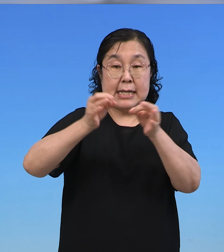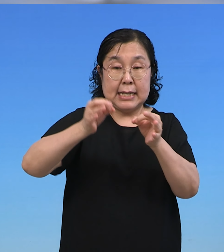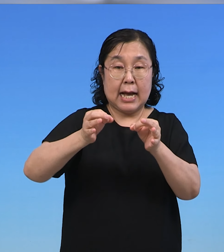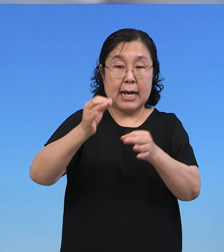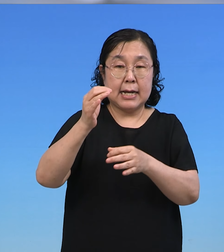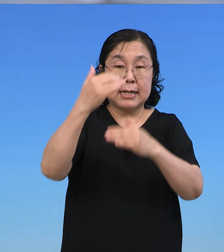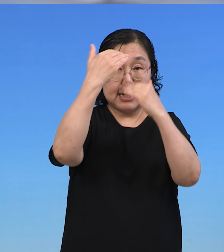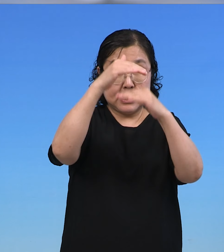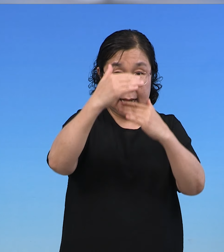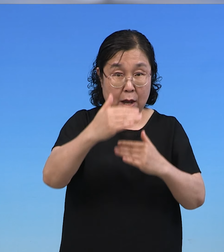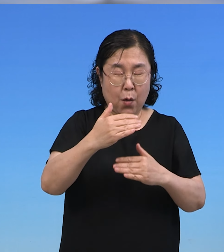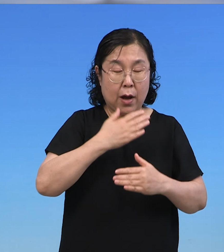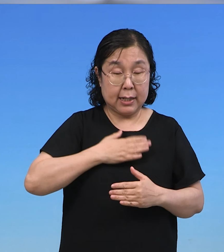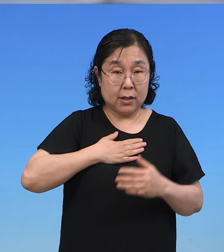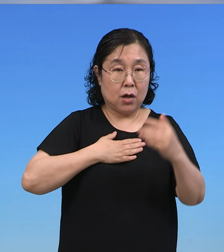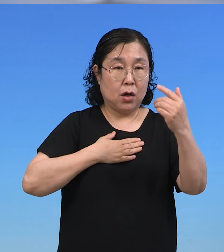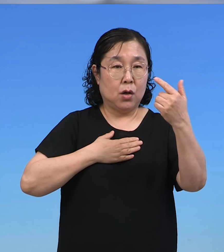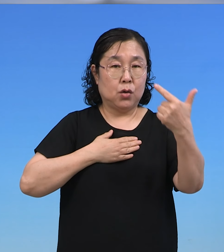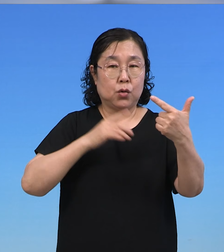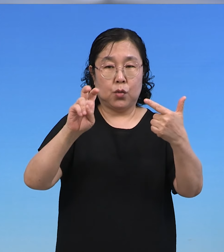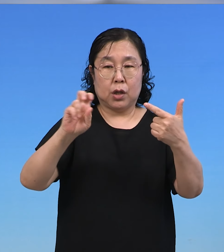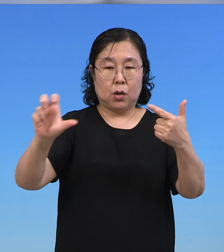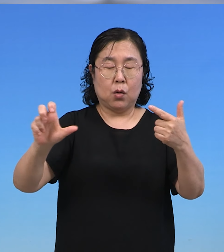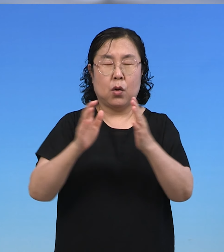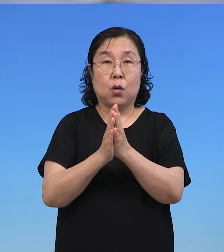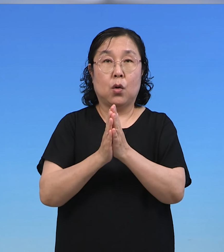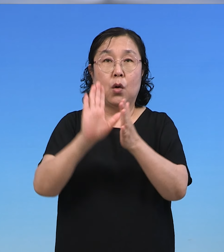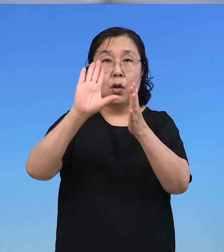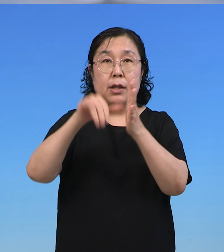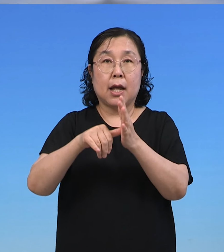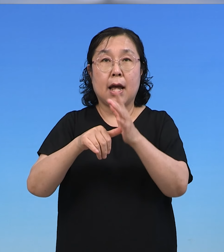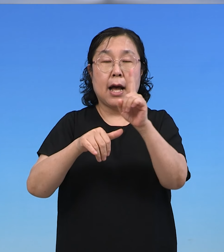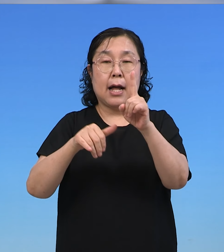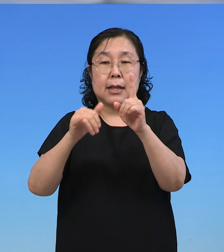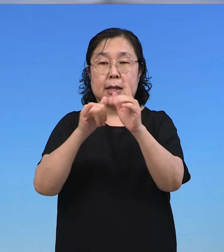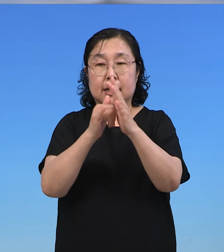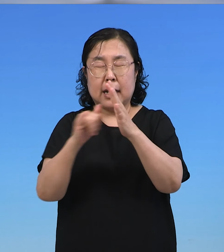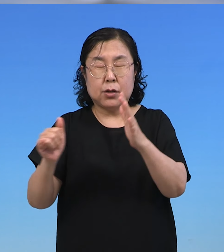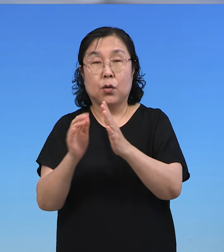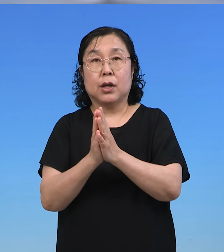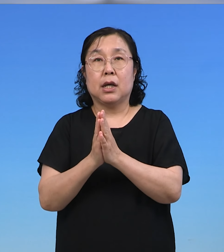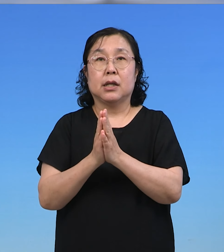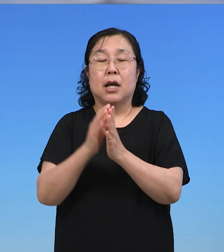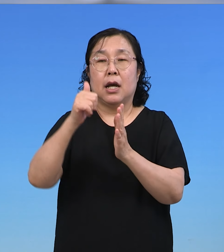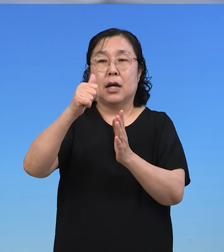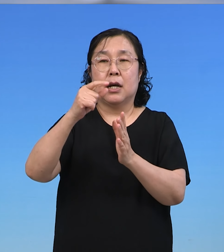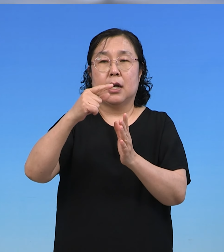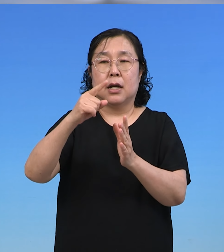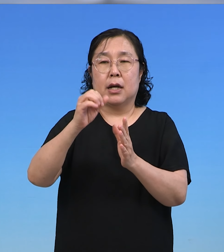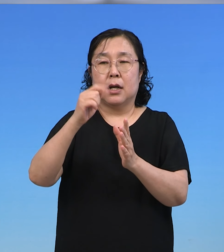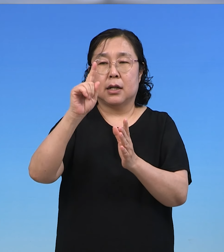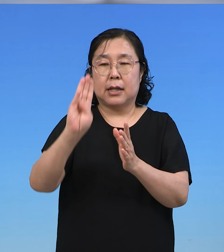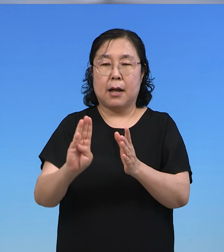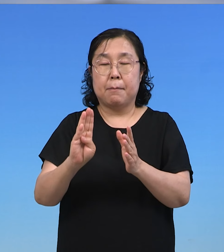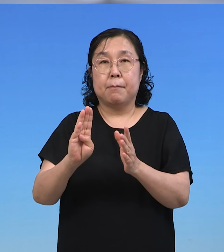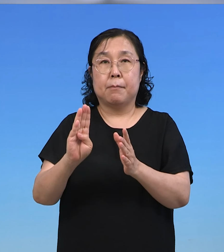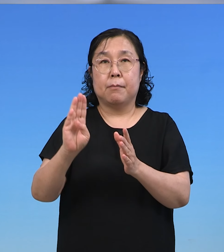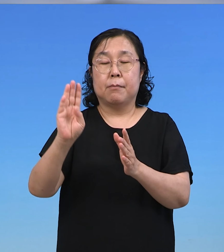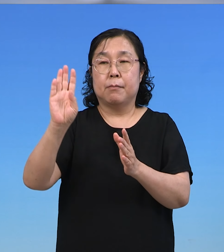내용 다 아시죠? 이제 6.25 때 한 가족이 흥남 부두에서 미군 군함에 오르는데 딸이 보이지